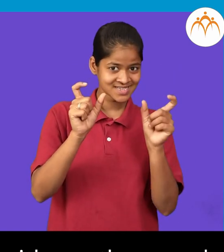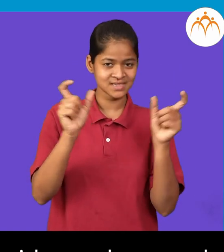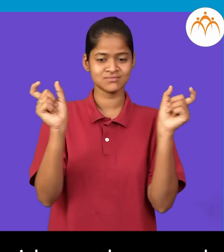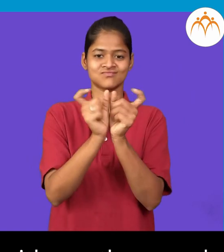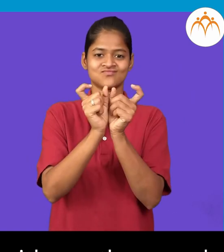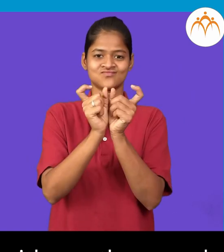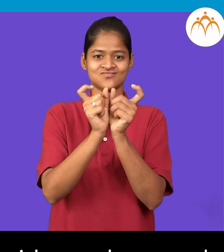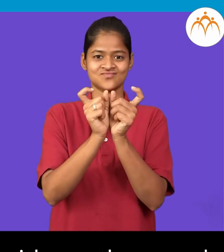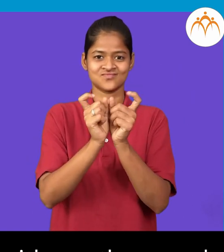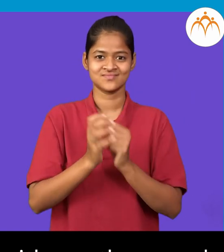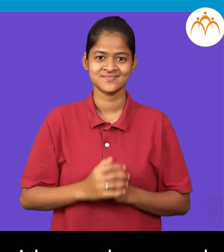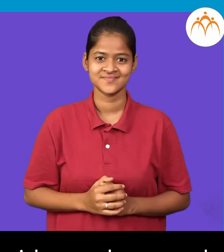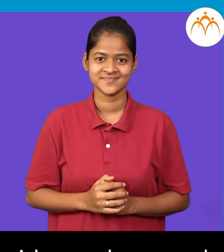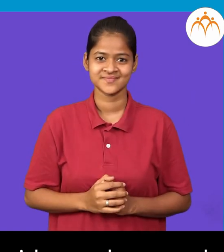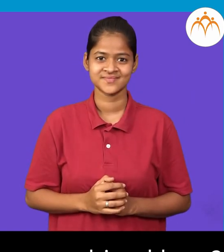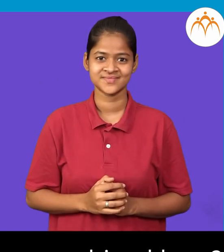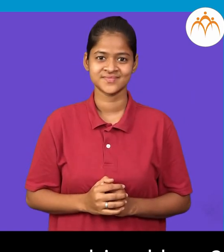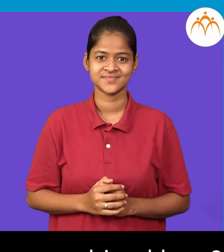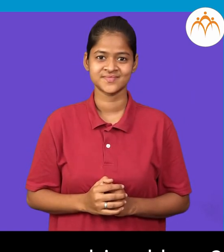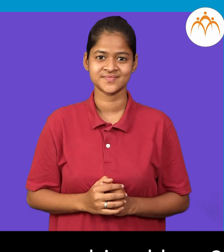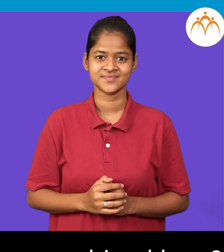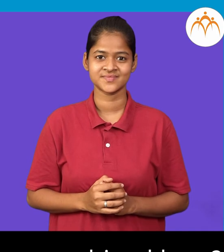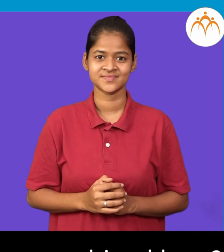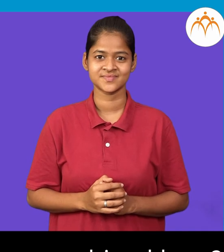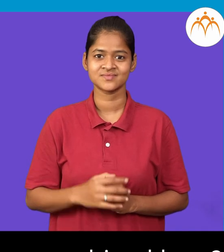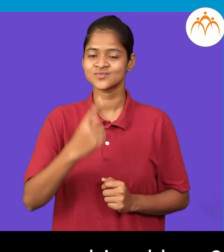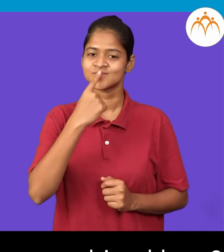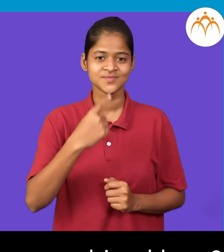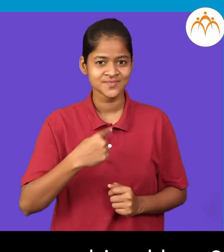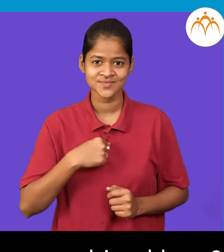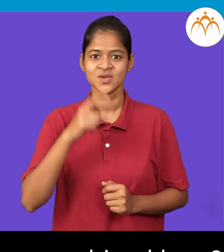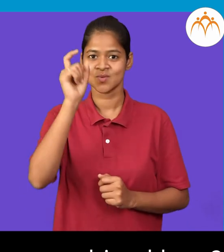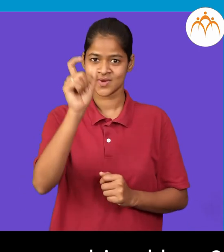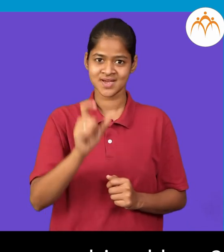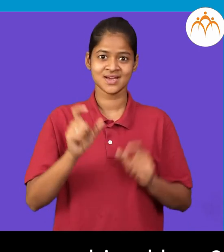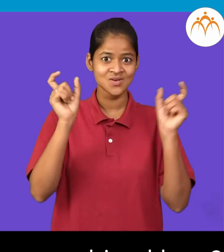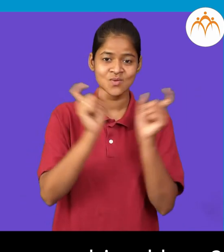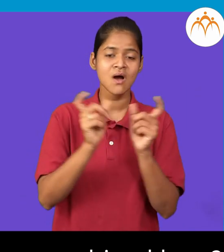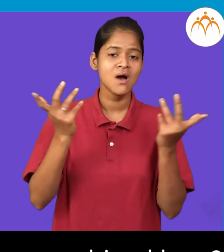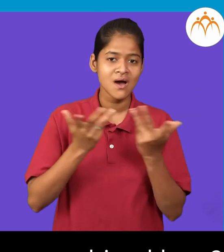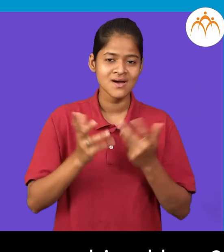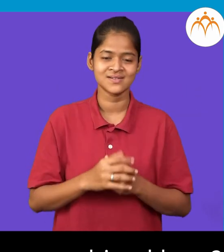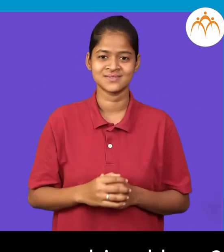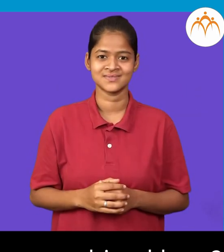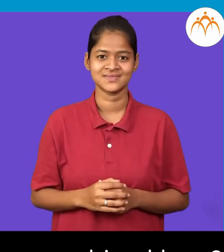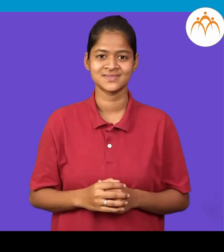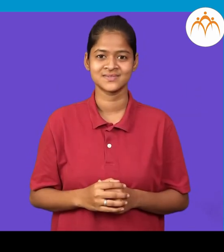विथ अनादर वर्ड. टेल मी विच वर्ड्स आर कंबाइंड हियर.